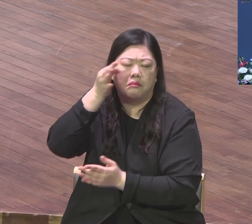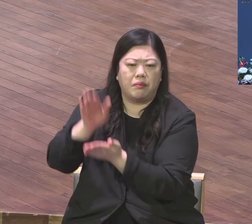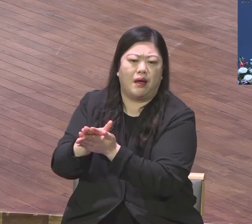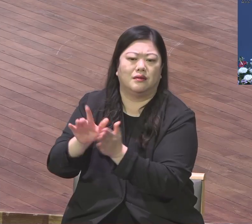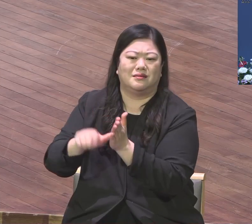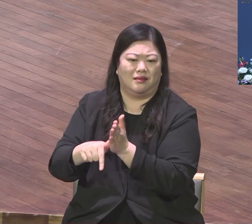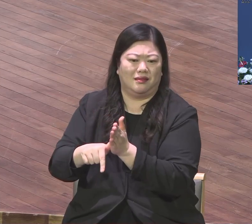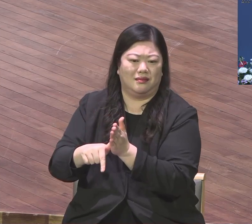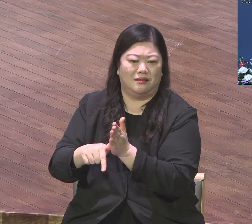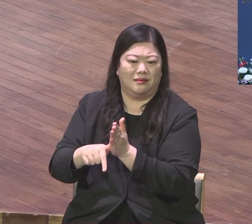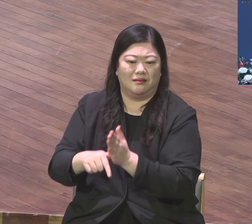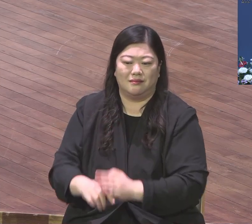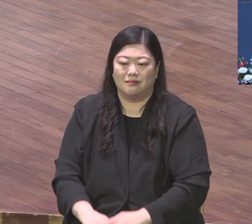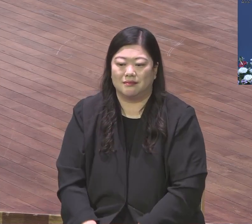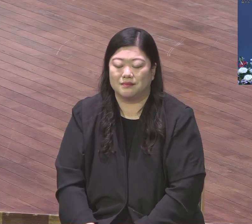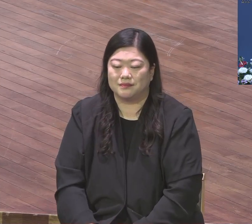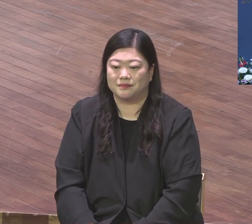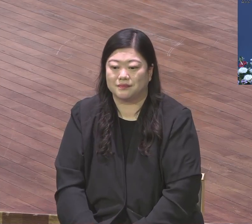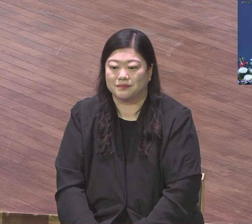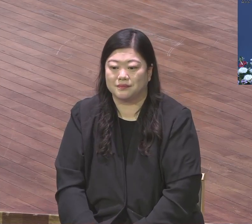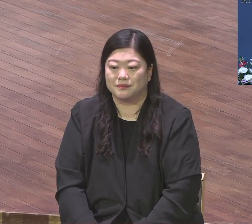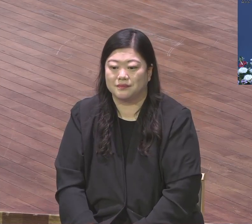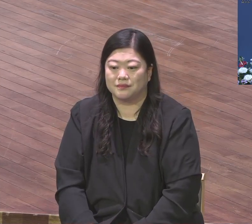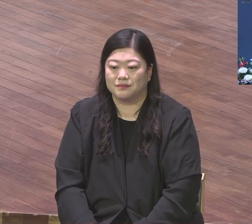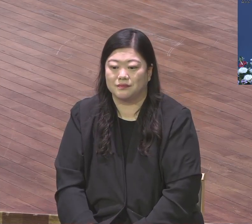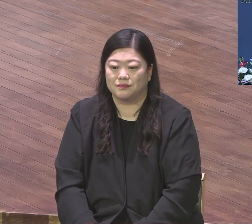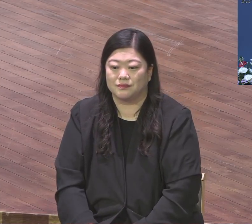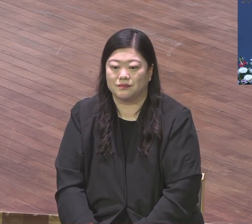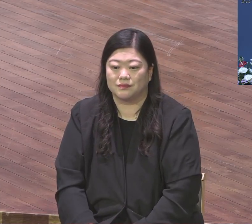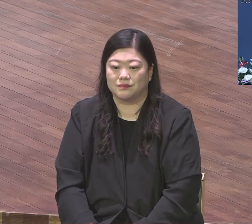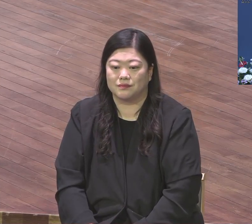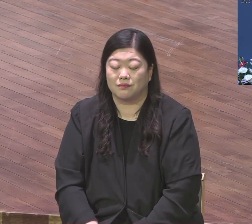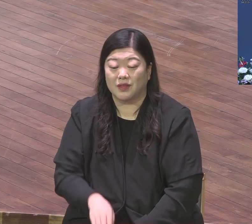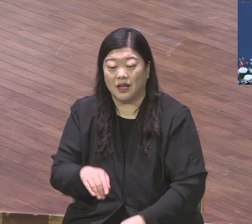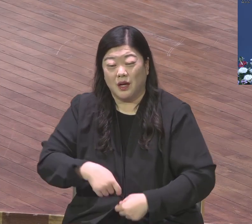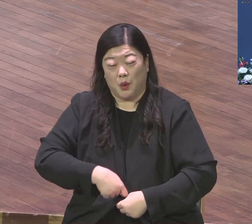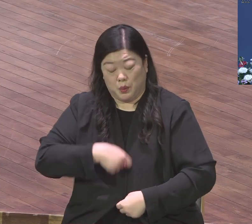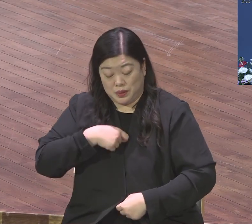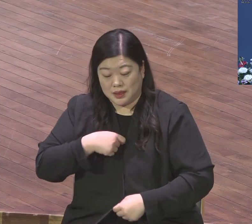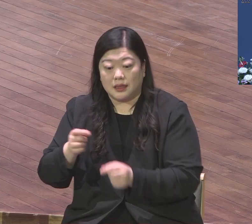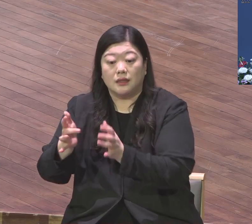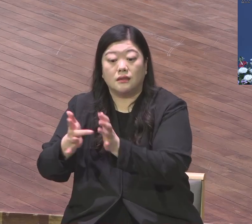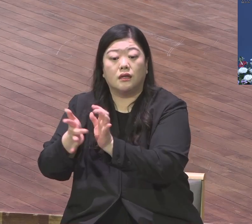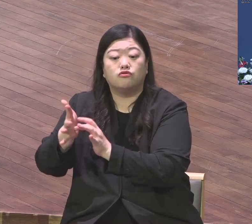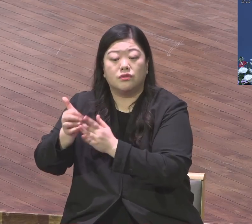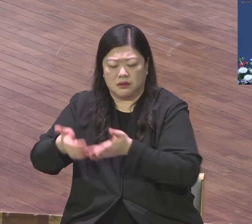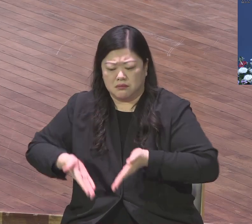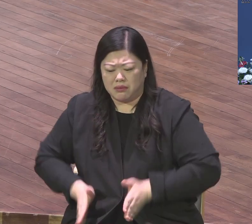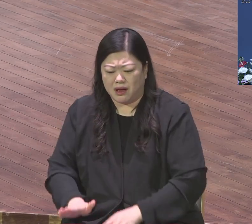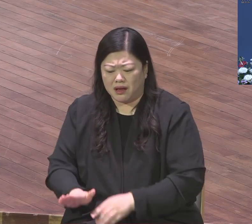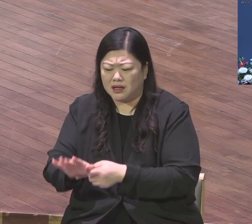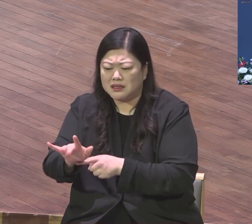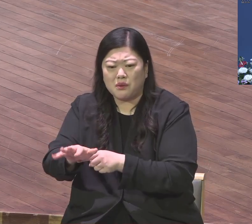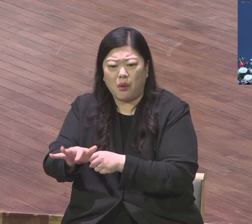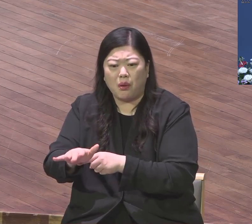없지요. 내가 나사렛에서 목수 생활했지만은 그것은